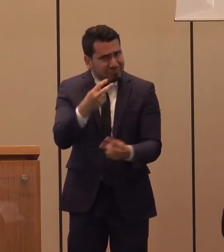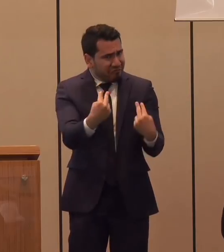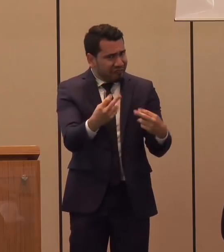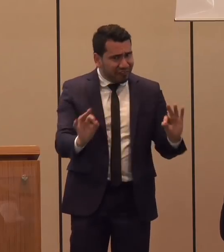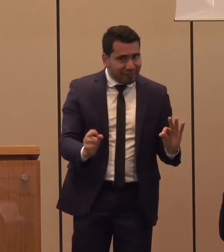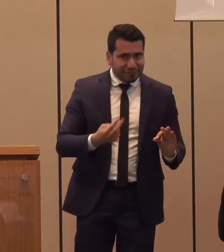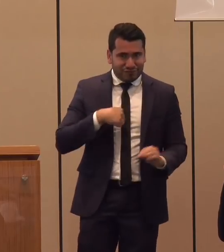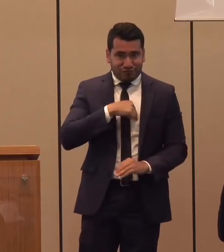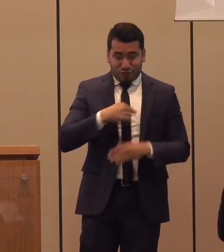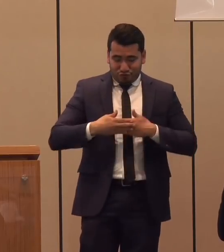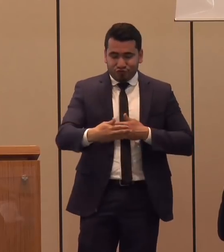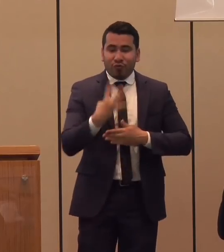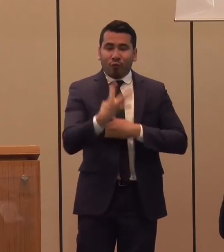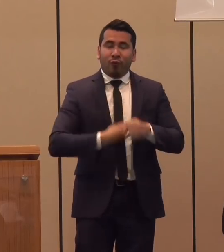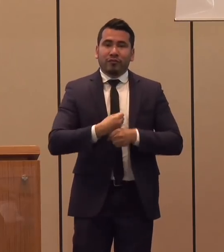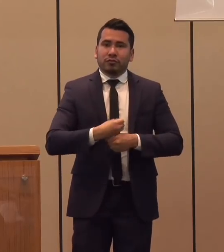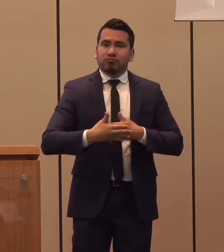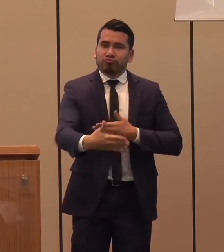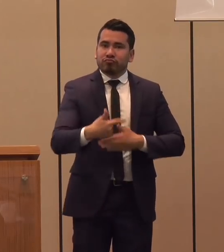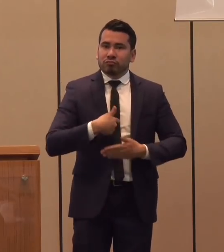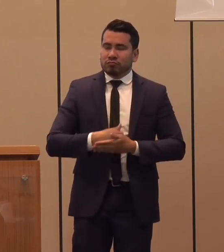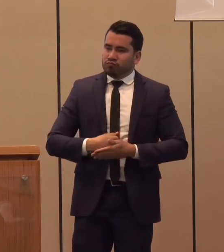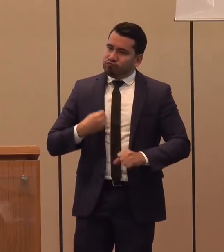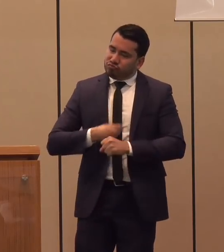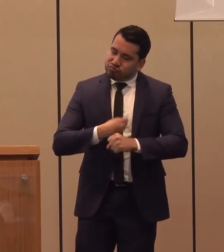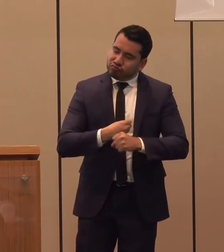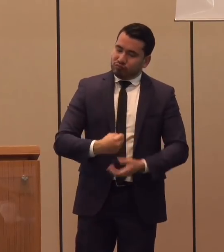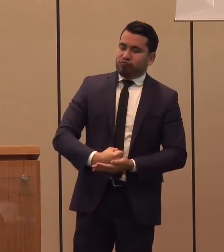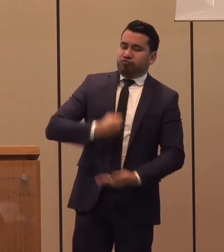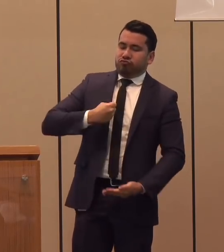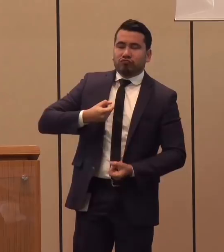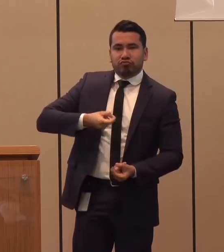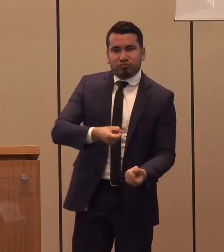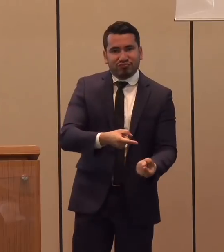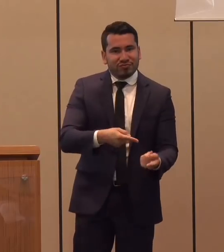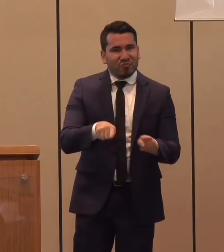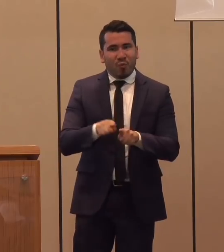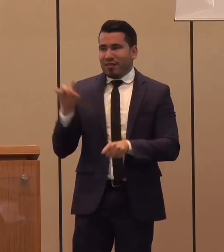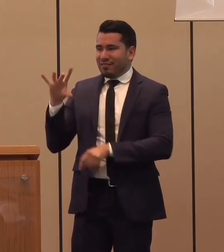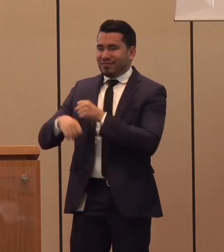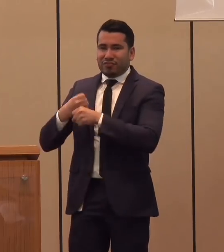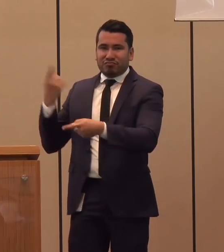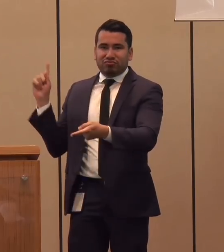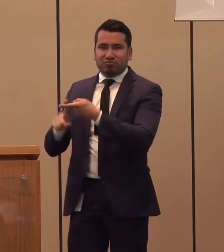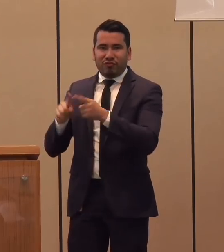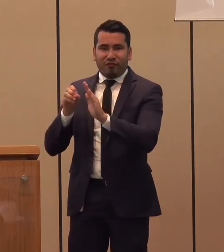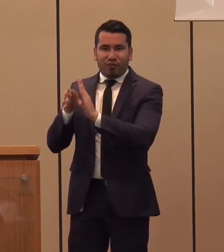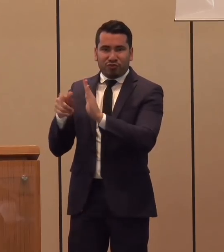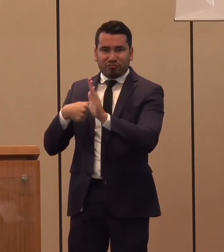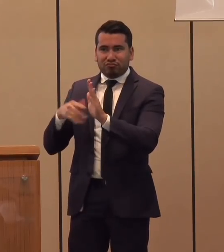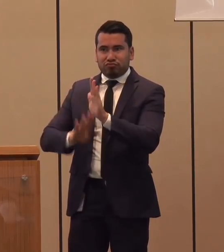hemos logrado la misma cantidad de inversión que hemos logrado en 15 años en el fondo para el desarrollo cinematográfico